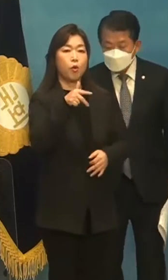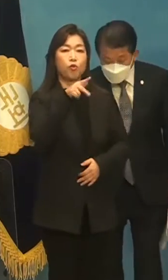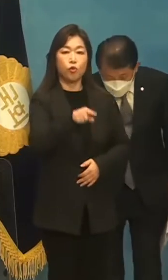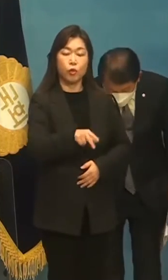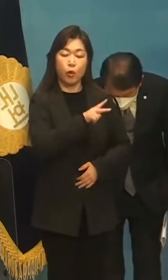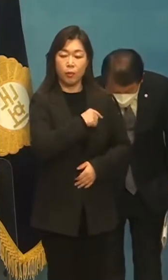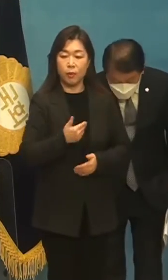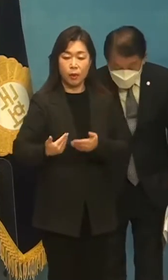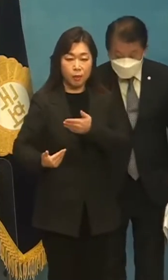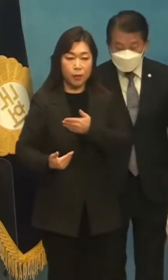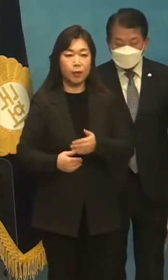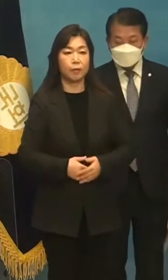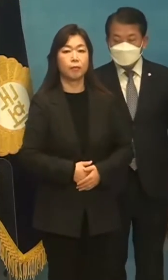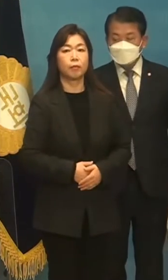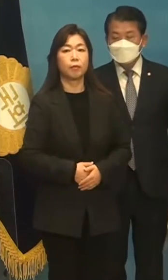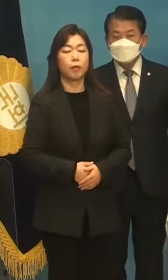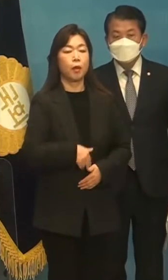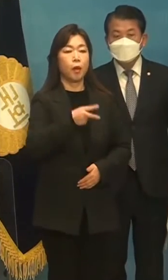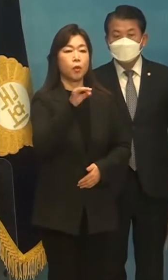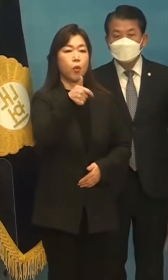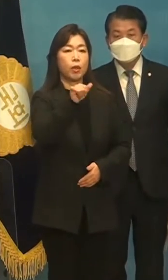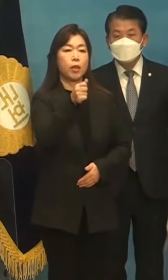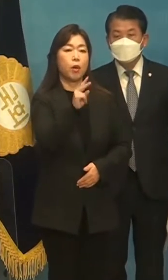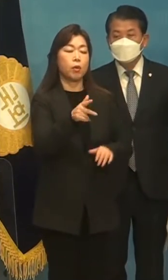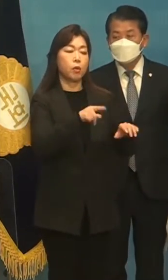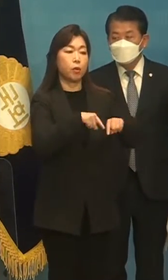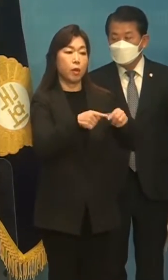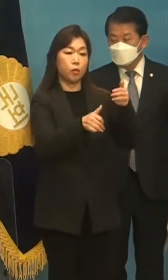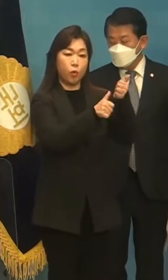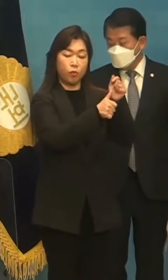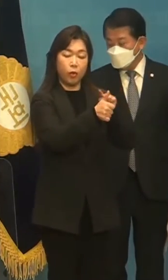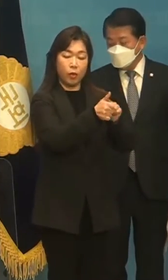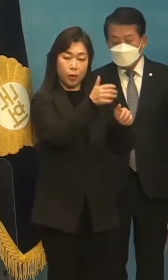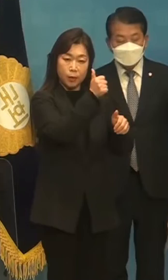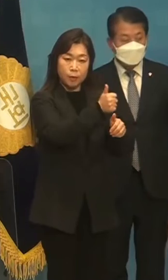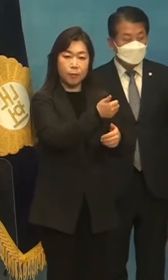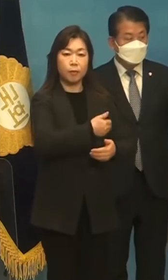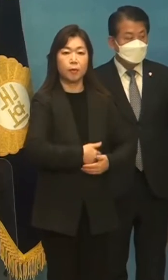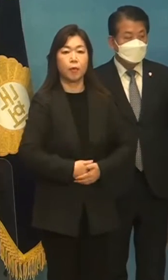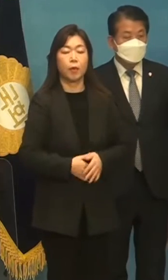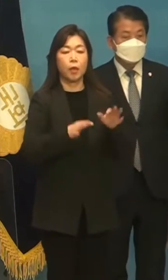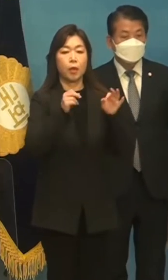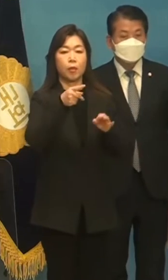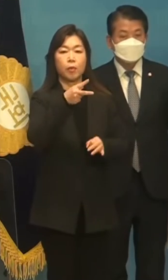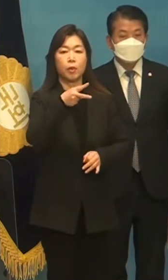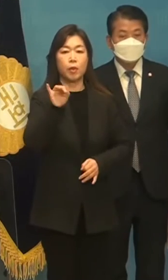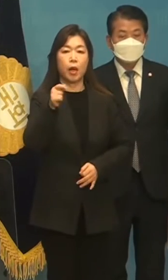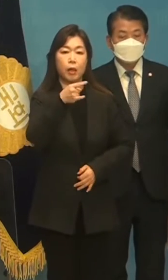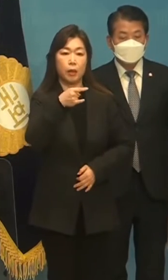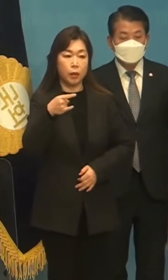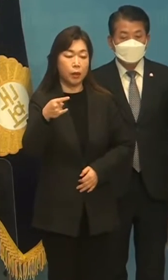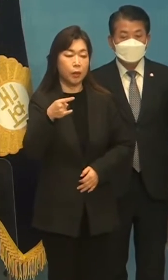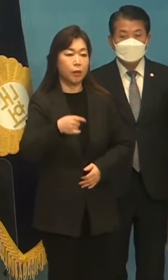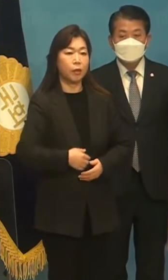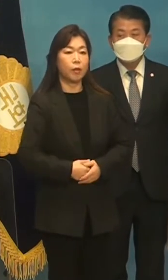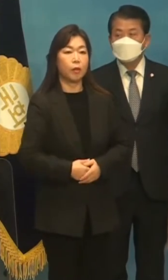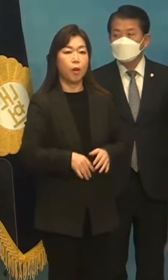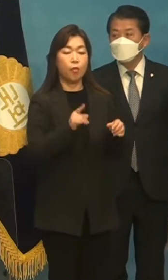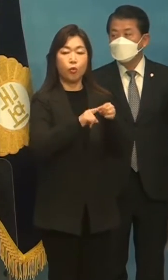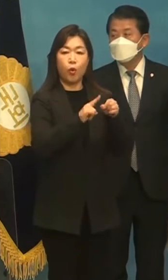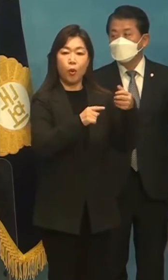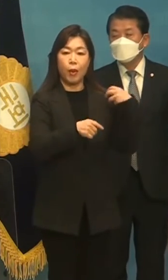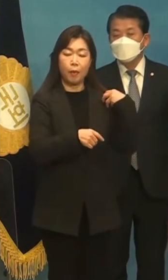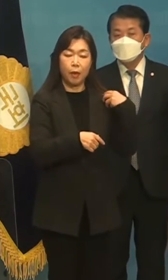의원님 오셨습니다. 네, 우리 송기현 정책위 수석부의장님 오셨습니다. 우리 김상기